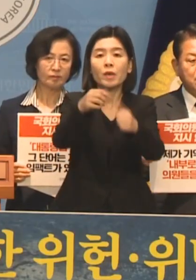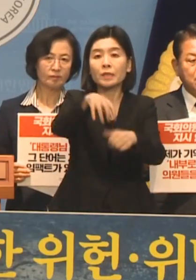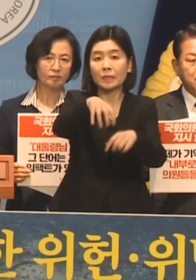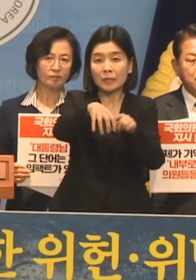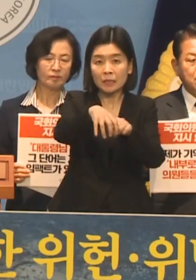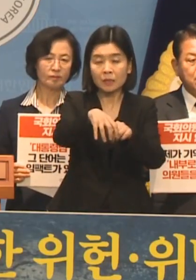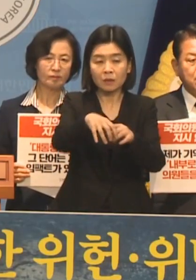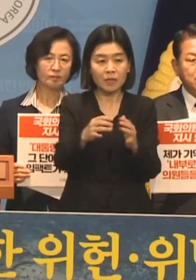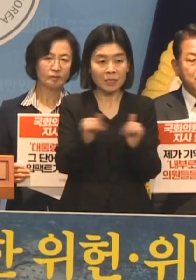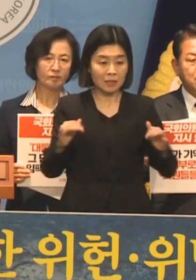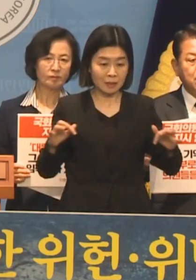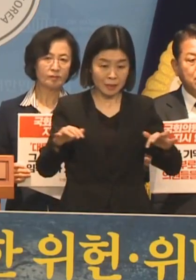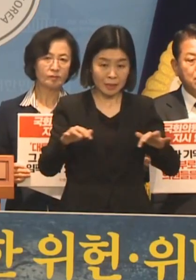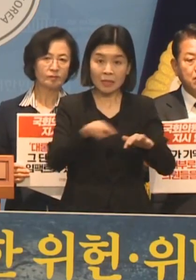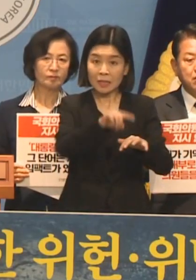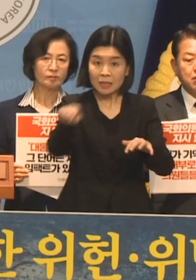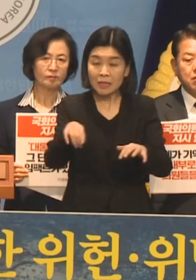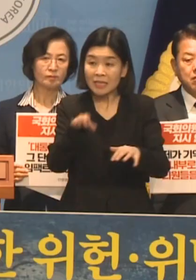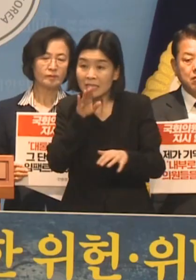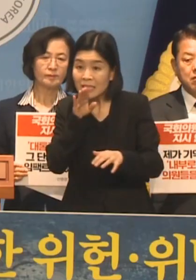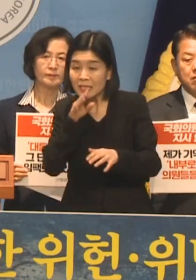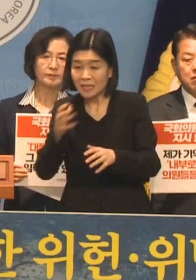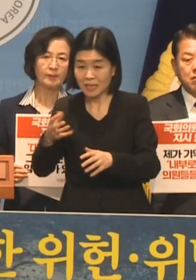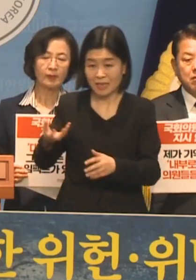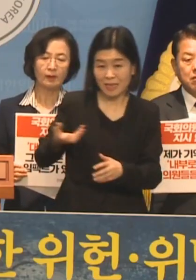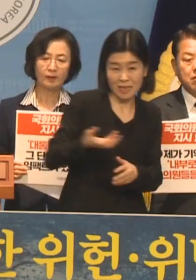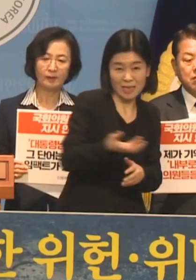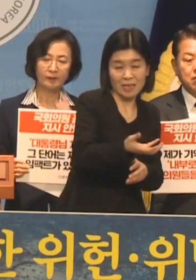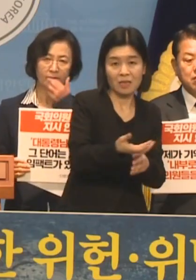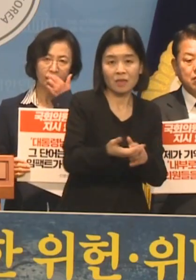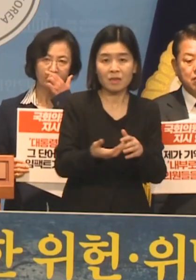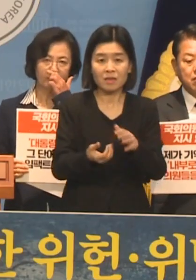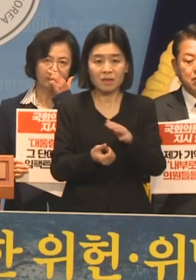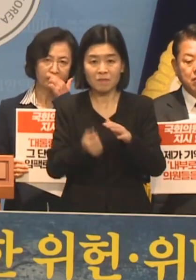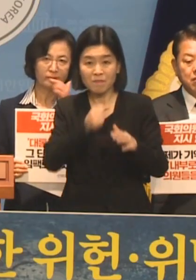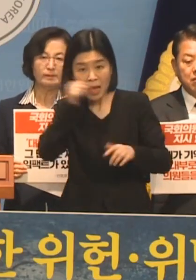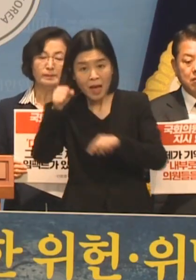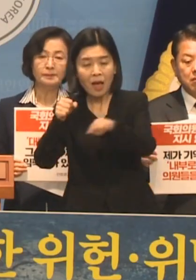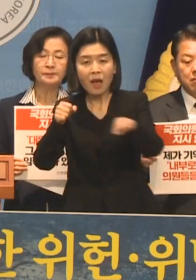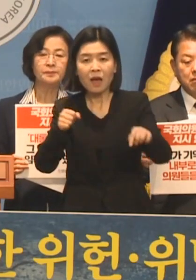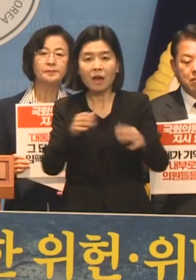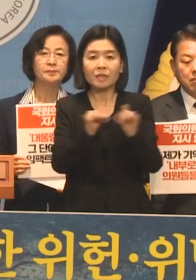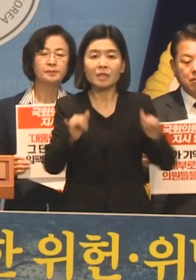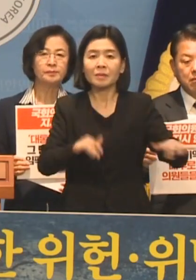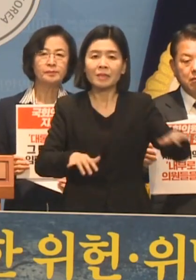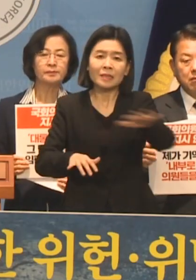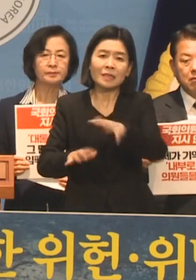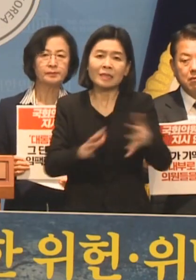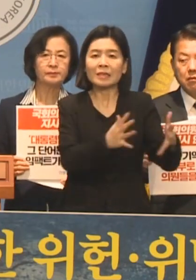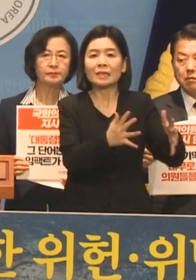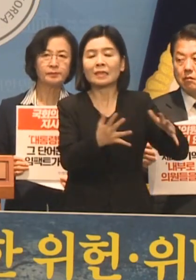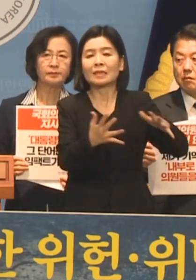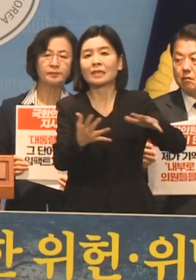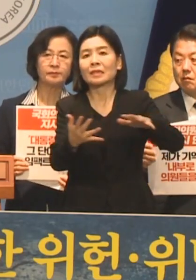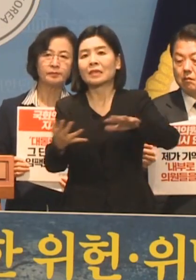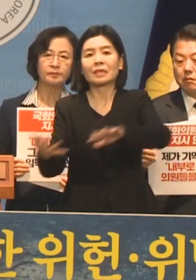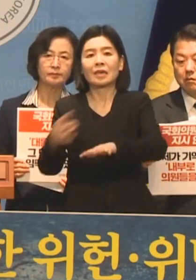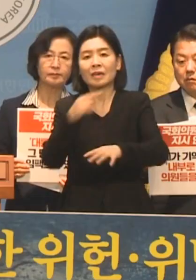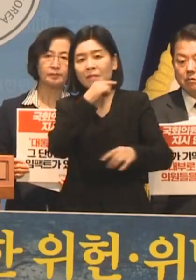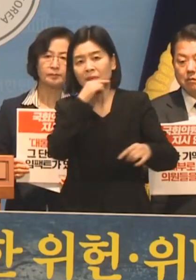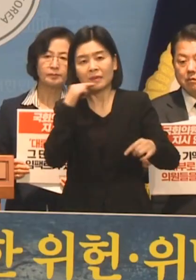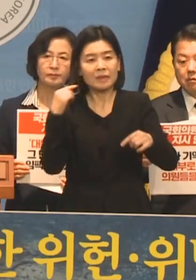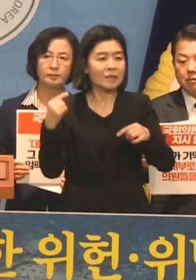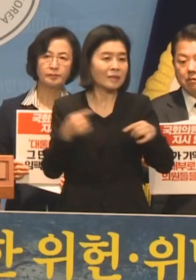넘어 이들의 시도가 성공했다면 아마도 수십만 명의 피가 흥건히